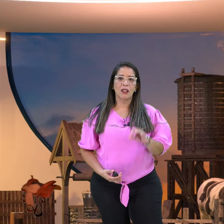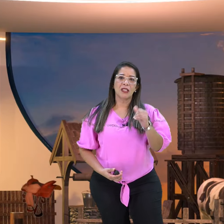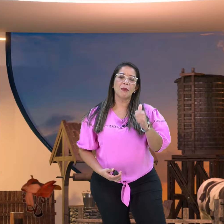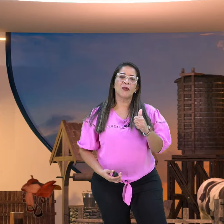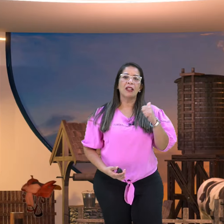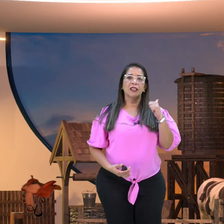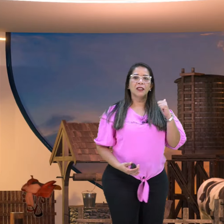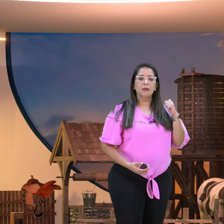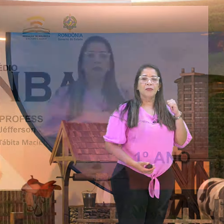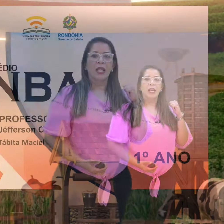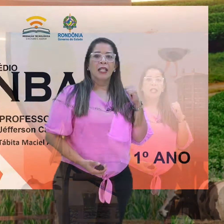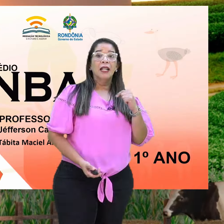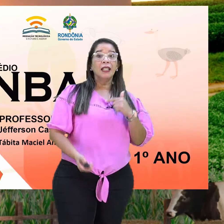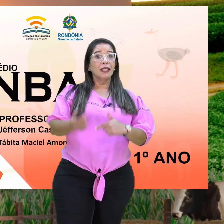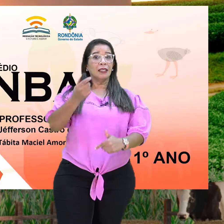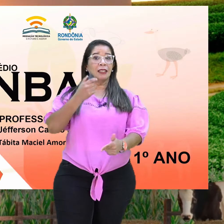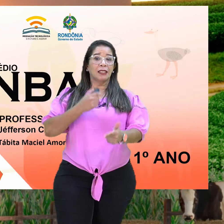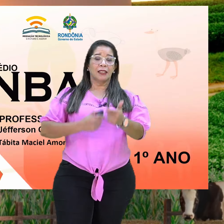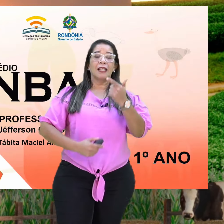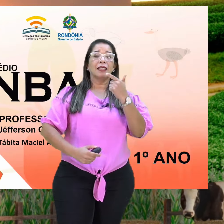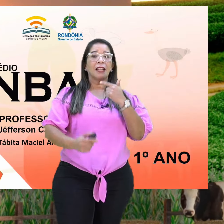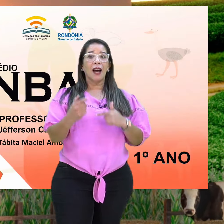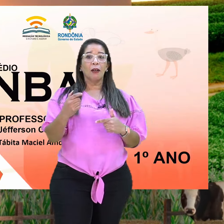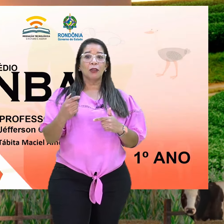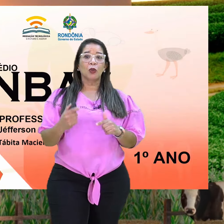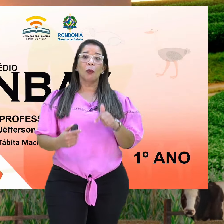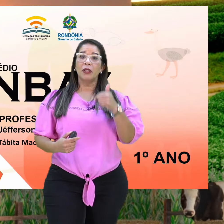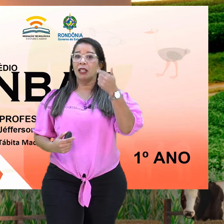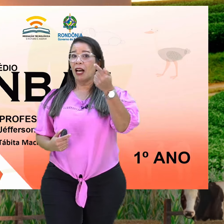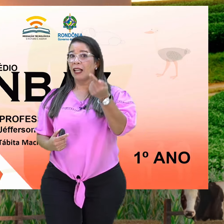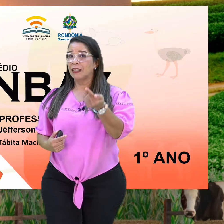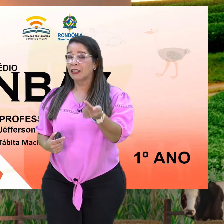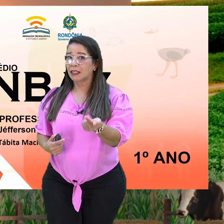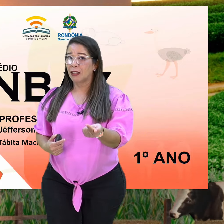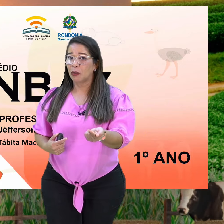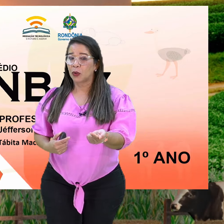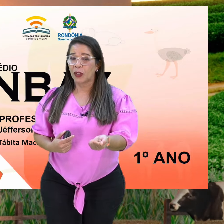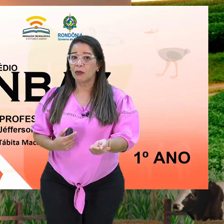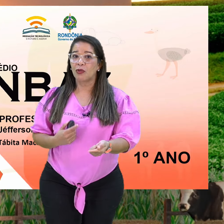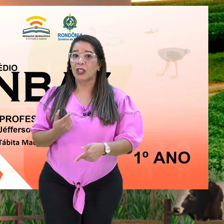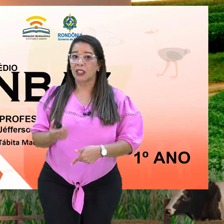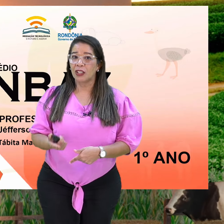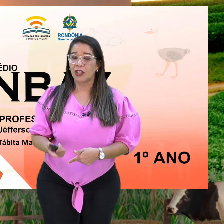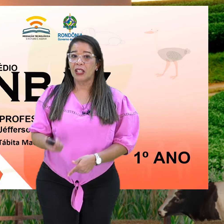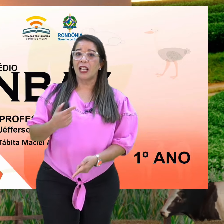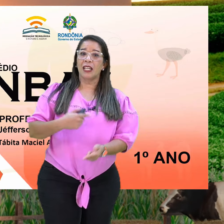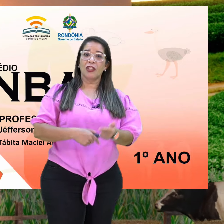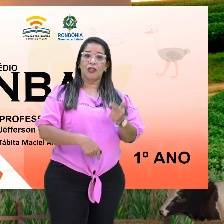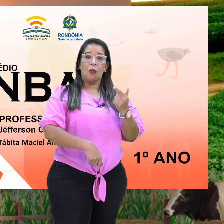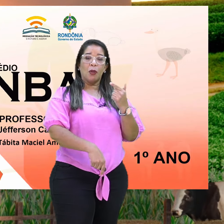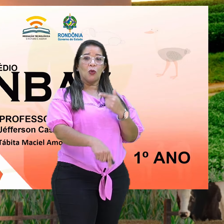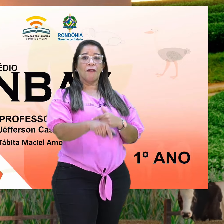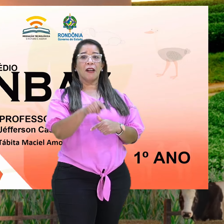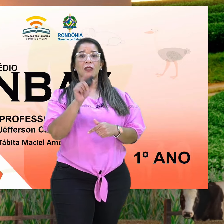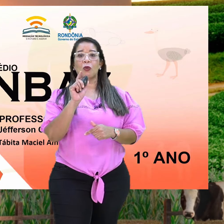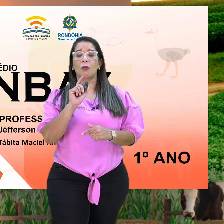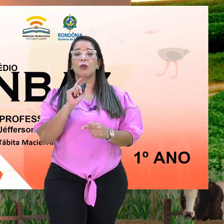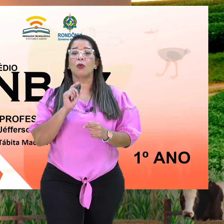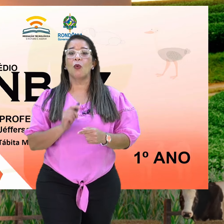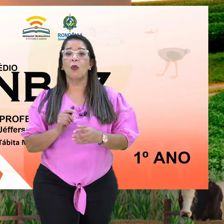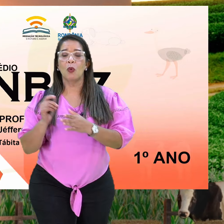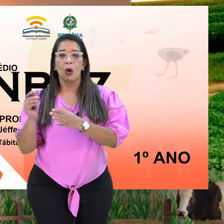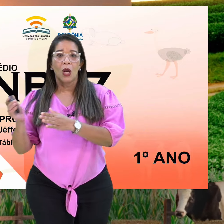15.2, tá? E nós estamos falando, antes dessa aula, sobre os frangos de granja, e aí a gente começou a